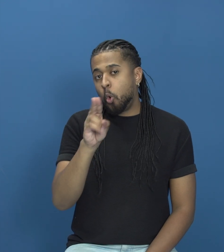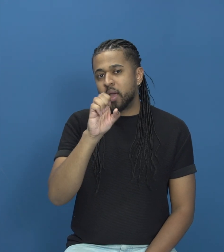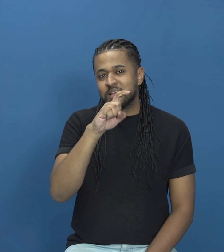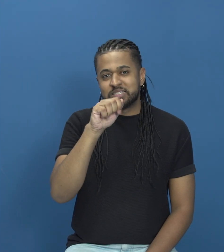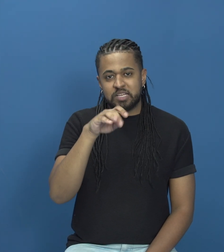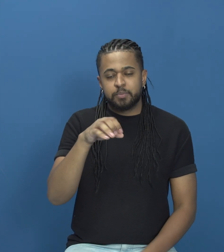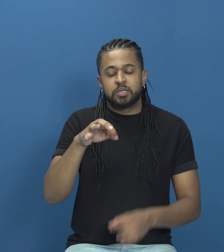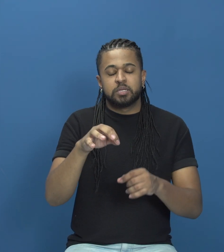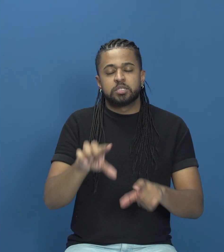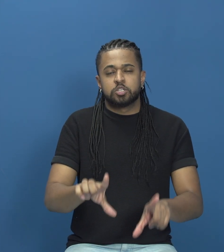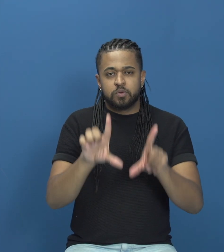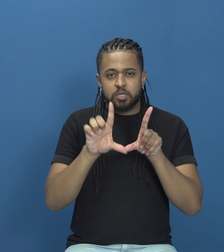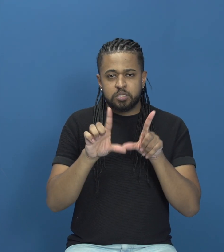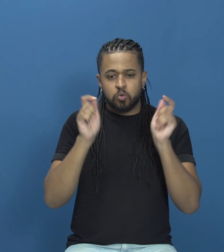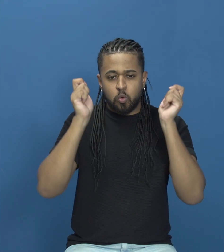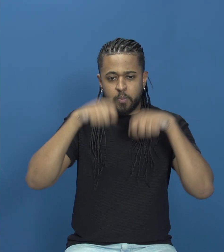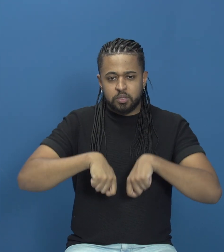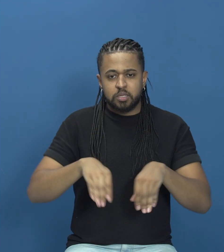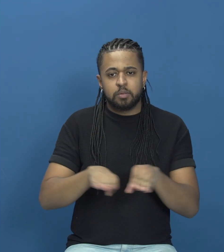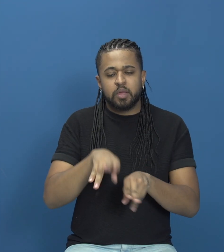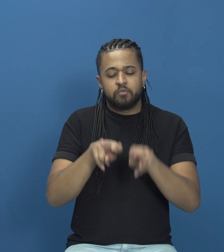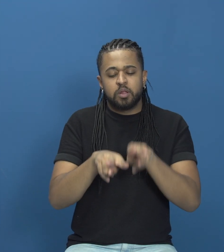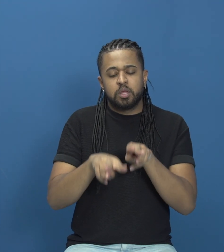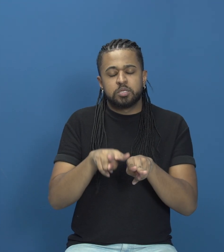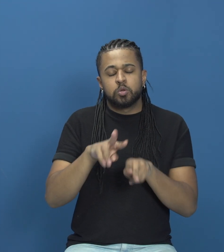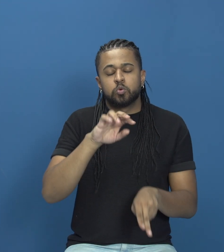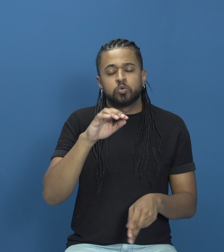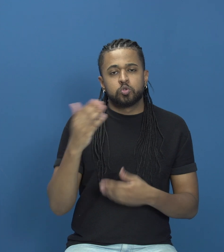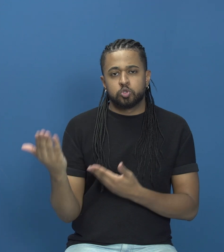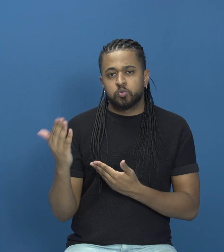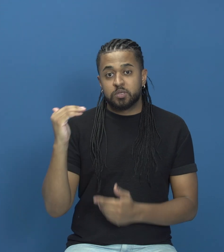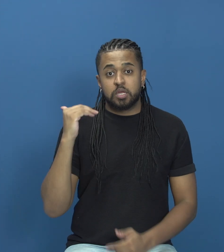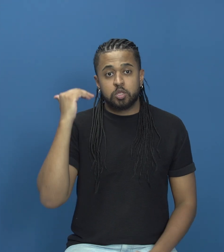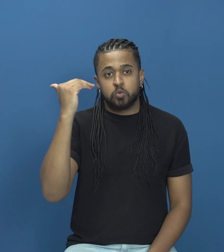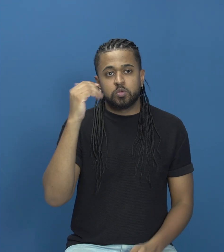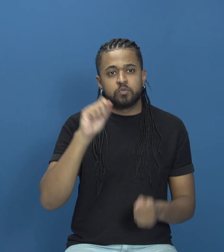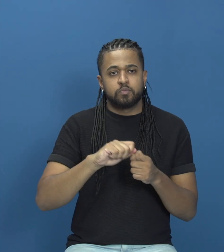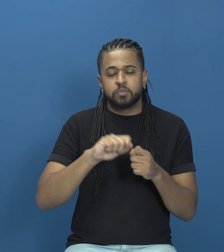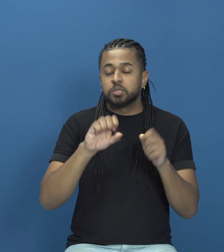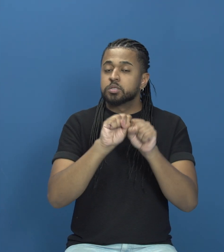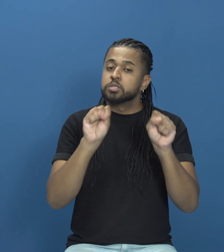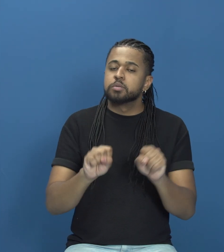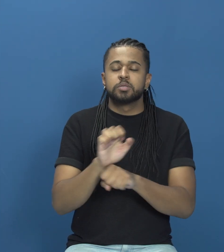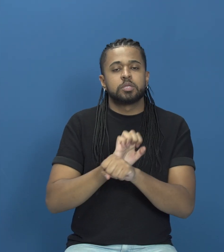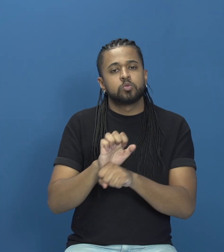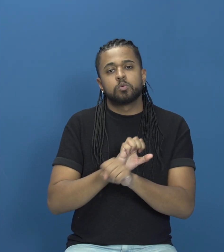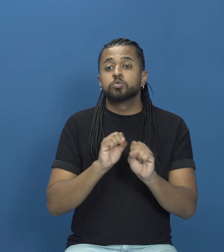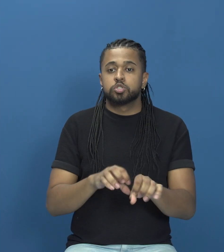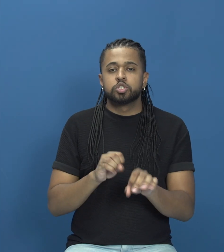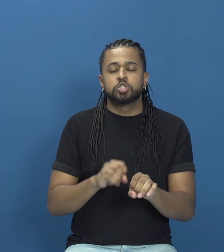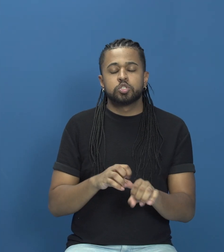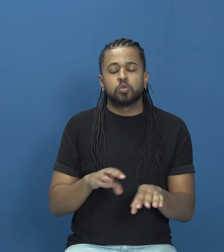de Certificação de Competência ou de Avaliação de Jovens e Adultos, realizado pelos sistemas estaduais de